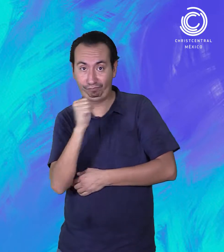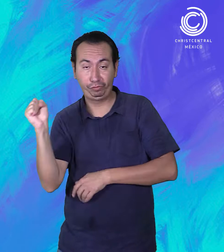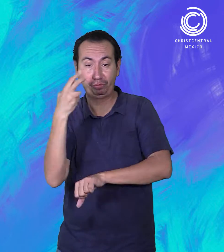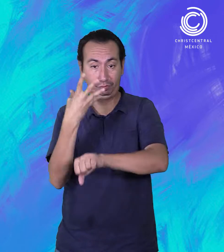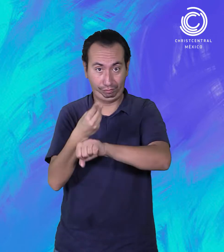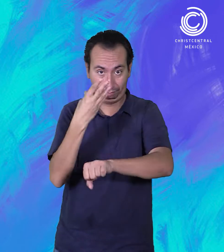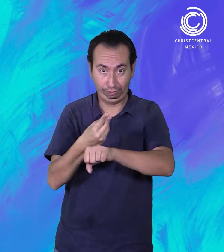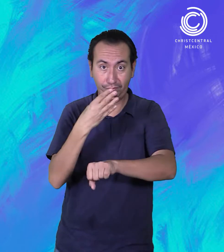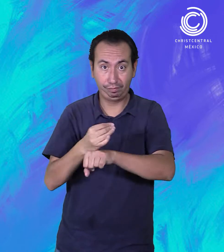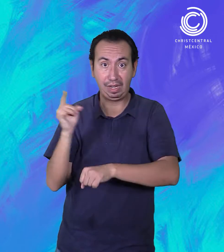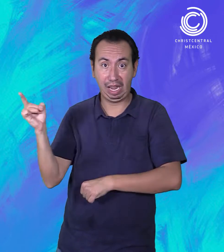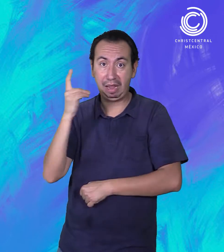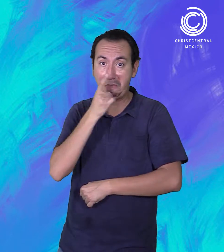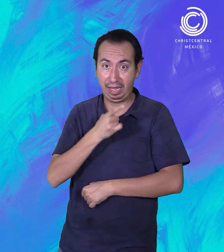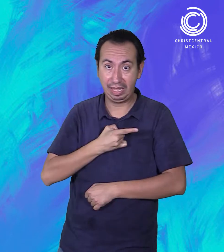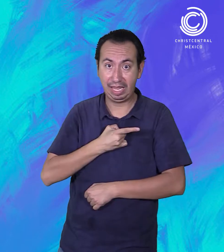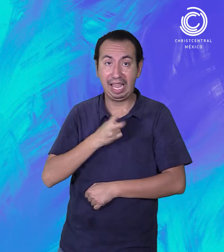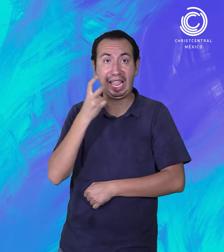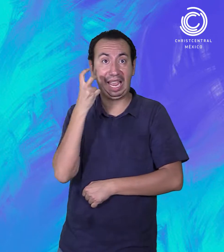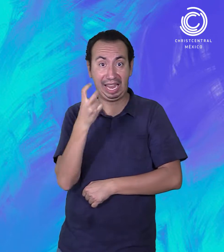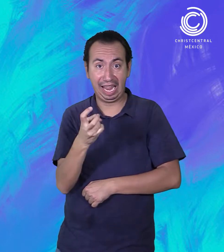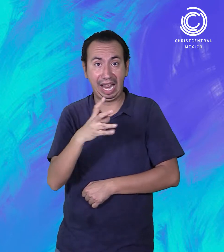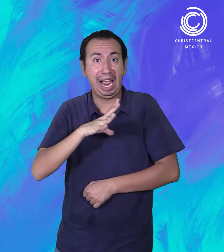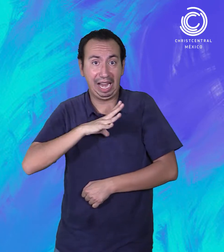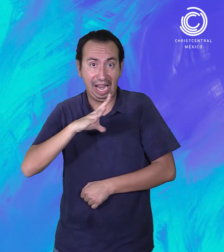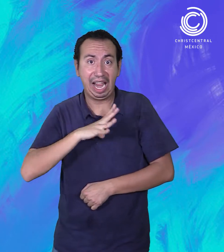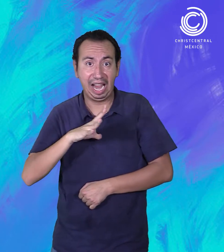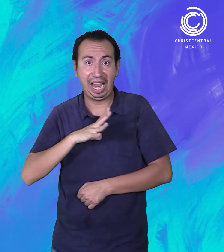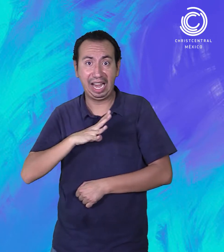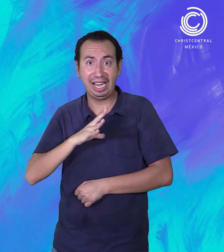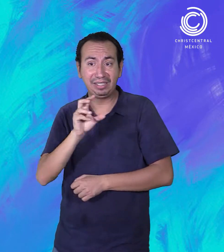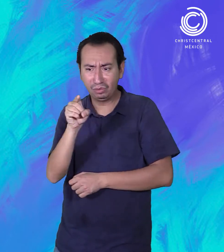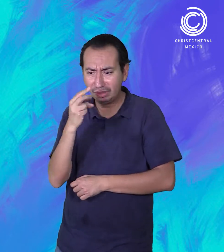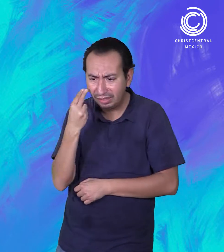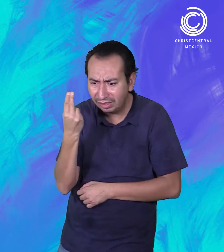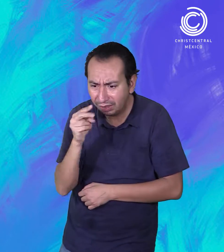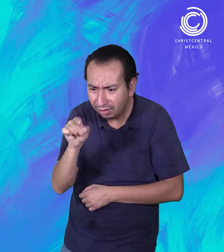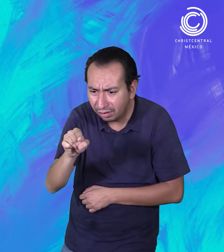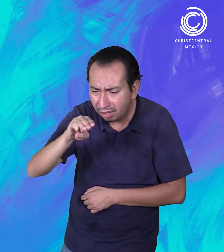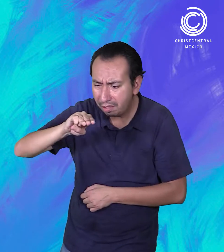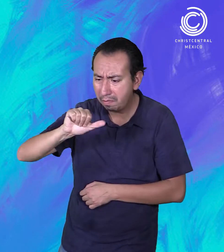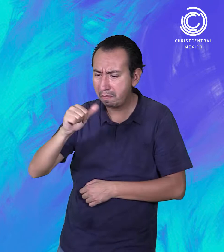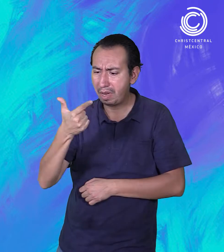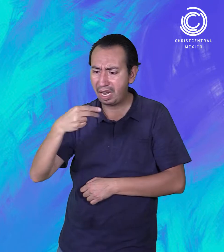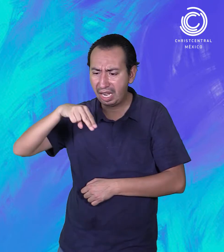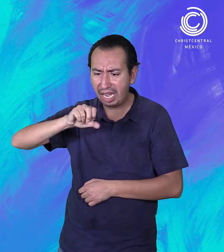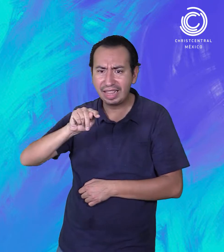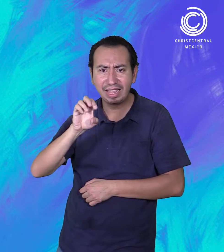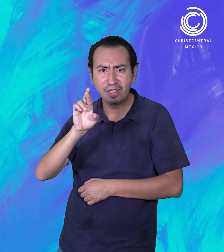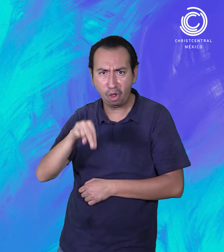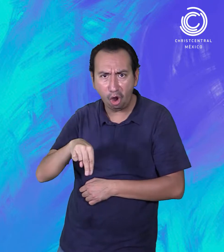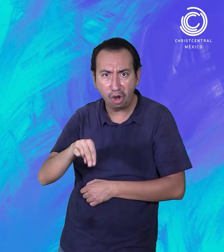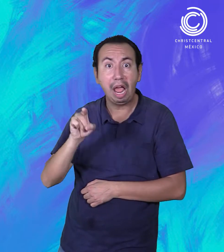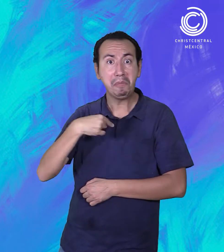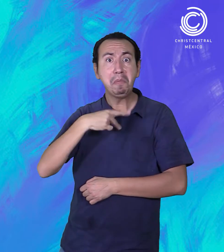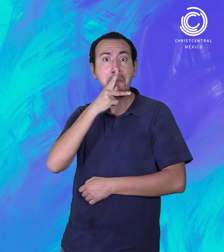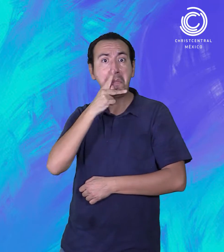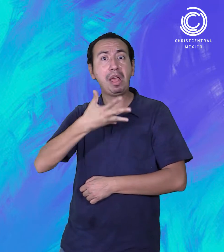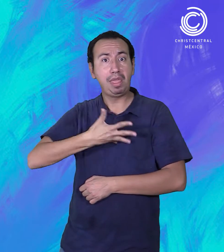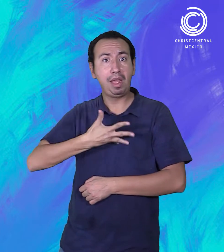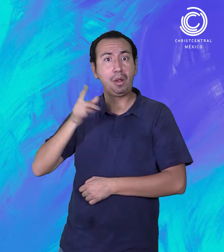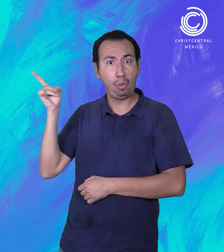vivo, mi papá justamente tiene un magnetrón de ese modelo del horno que ustedes están